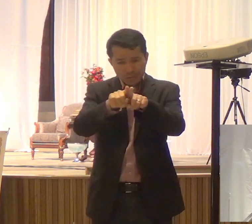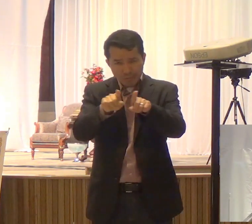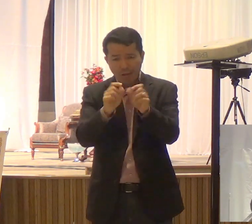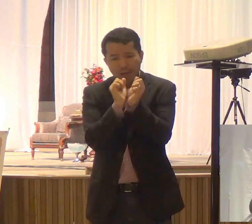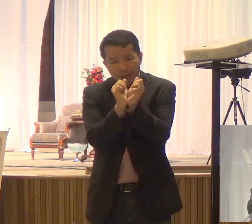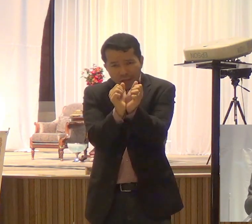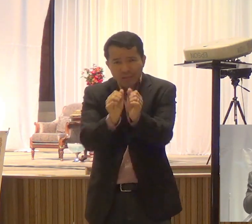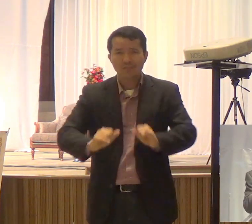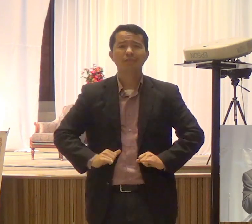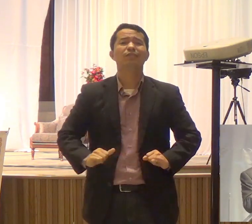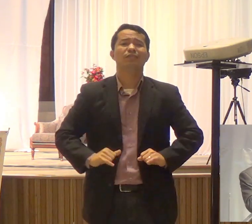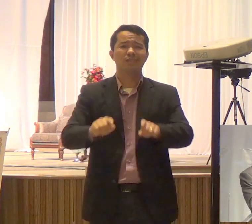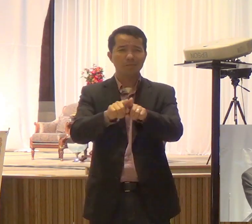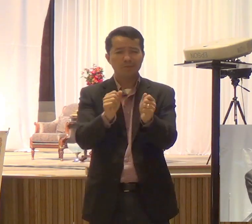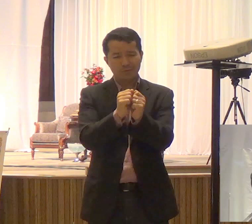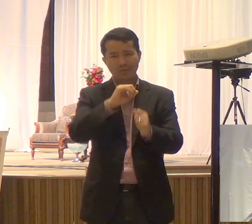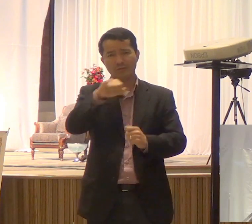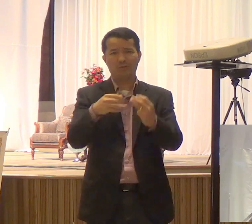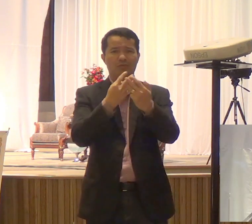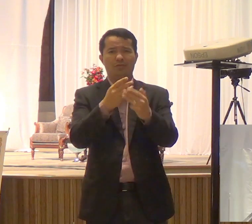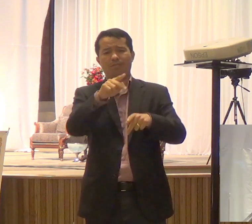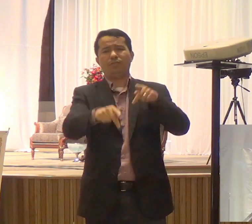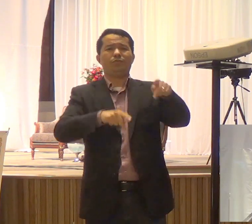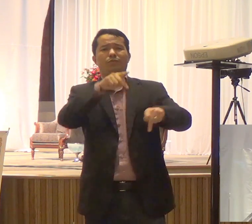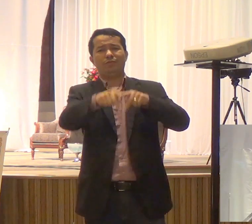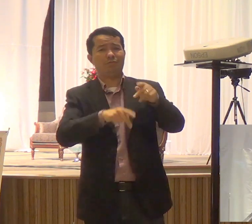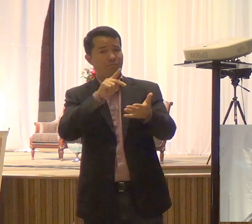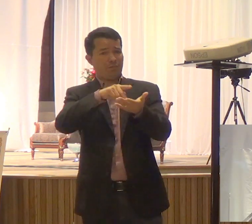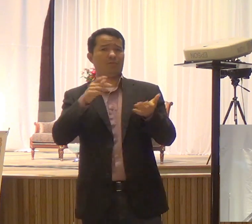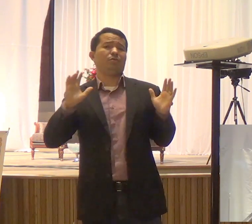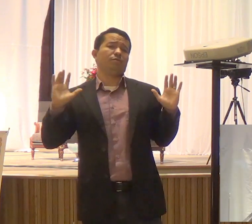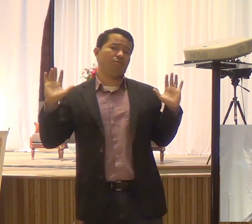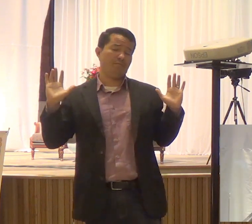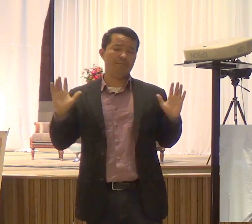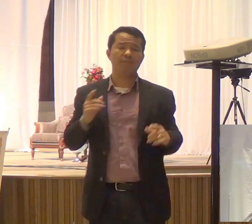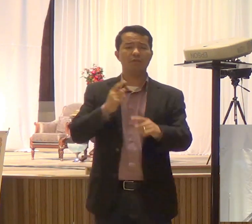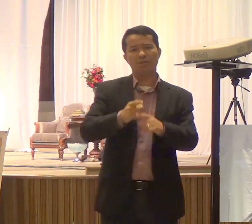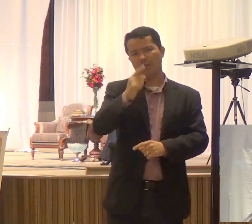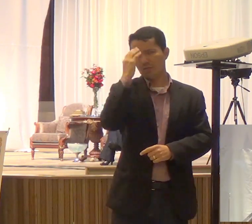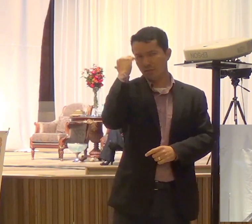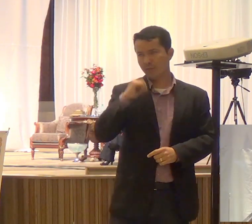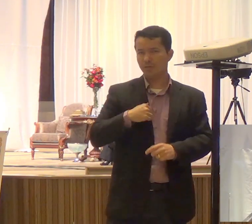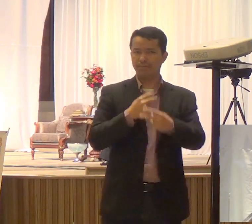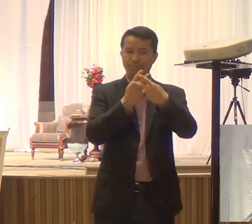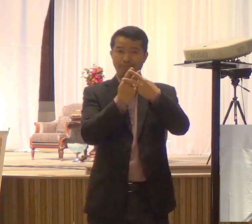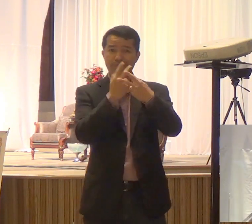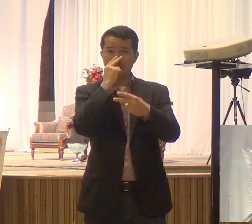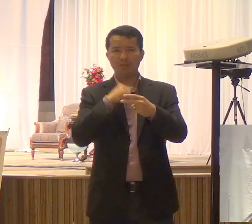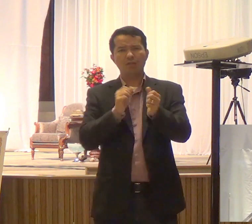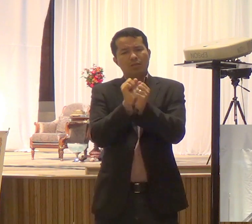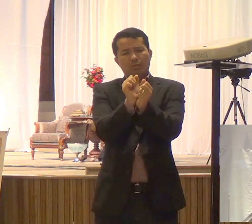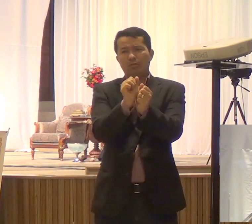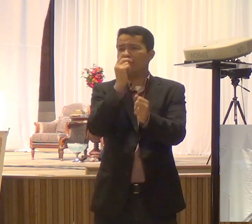Senhor, estava sofrendo junto essa dura realidade de passar pelo exílio babilônico. E essa